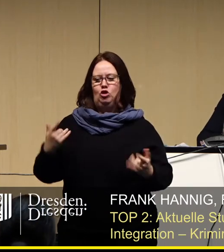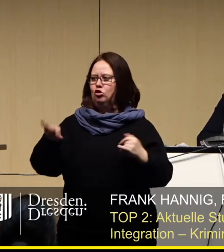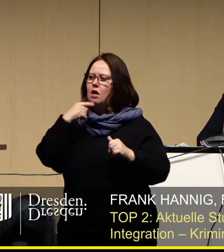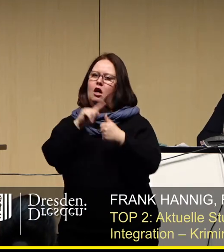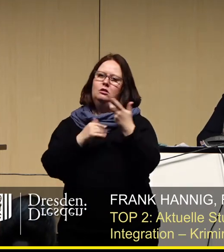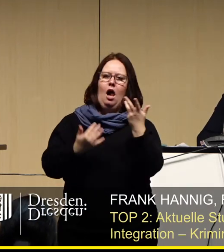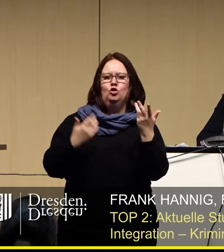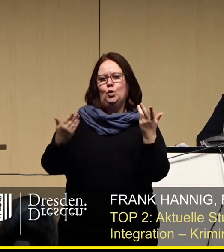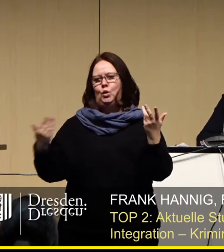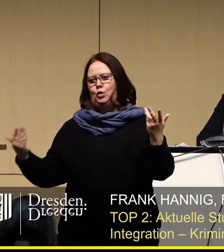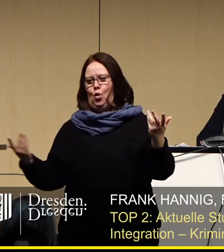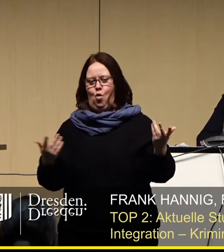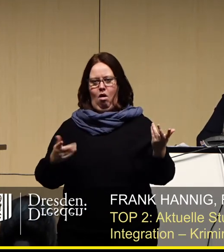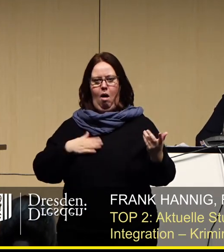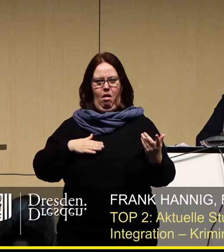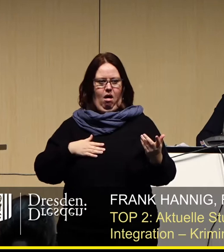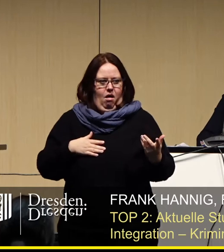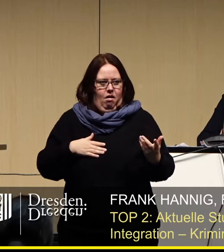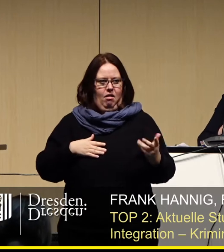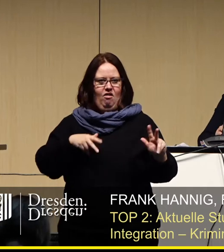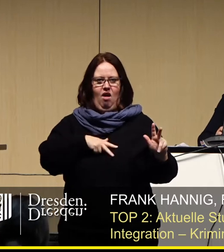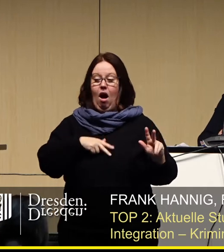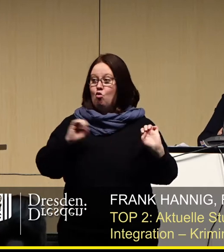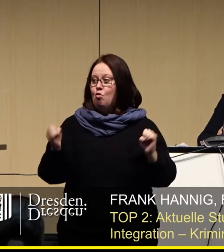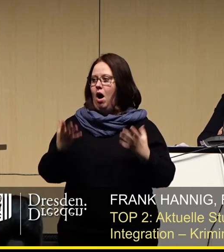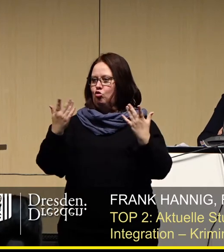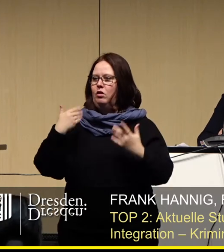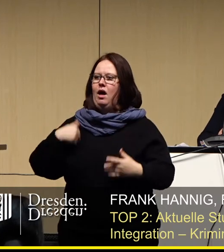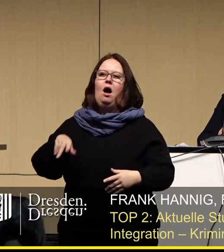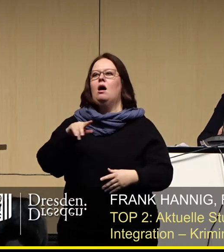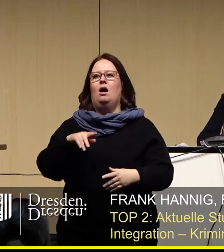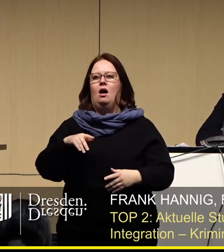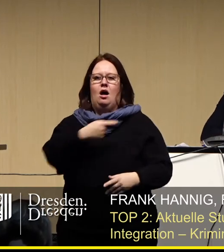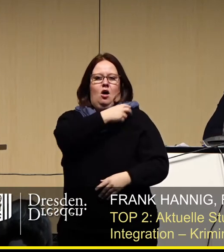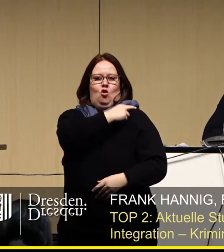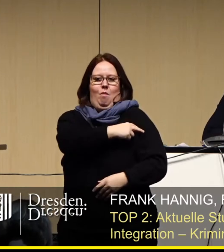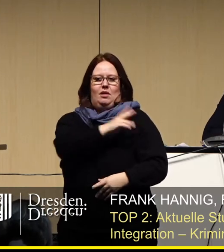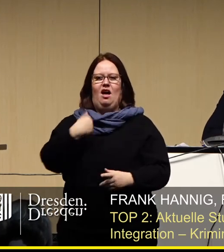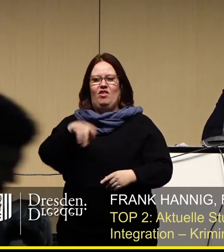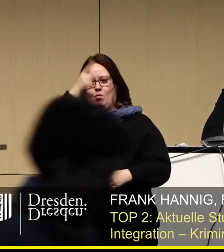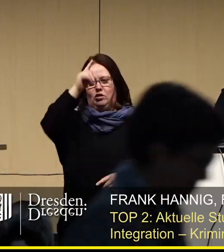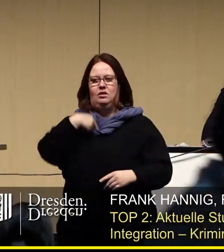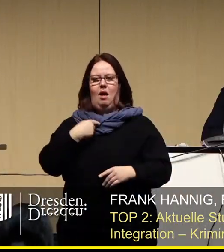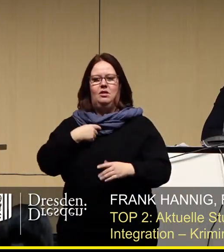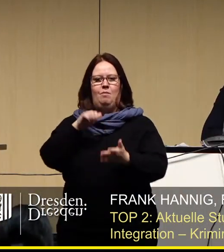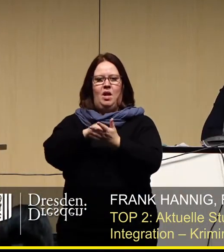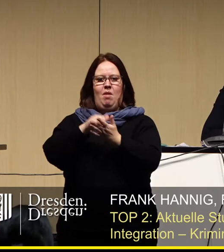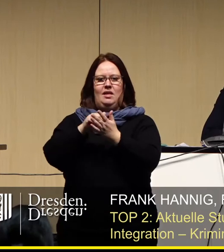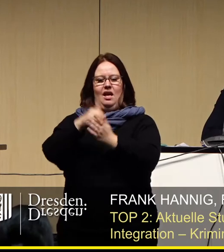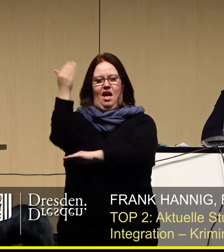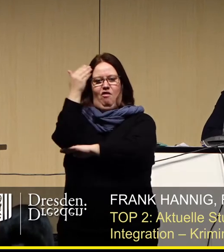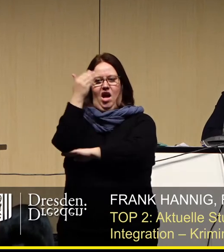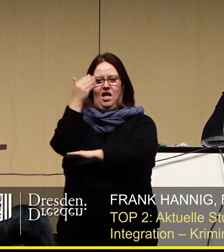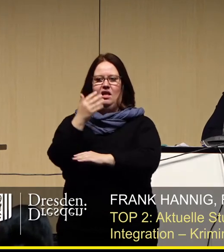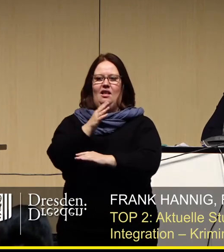schon gehört und das wird zu unserer sicher nicht sehr geringen Überraschung auch der Herr Kubiesa tun. Der hat die goldenen Sterne, der hat seinen Pressereferenten, der ihm die Rede vorgeschrieben